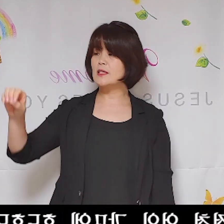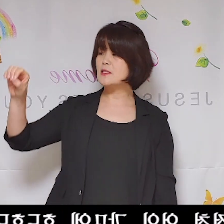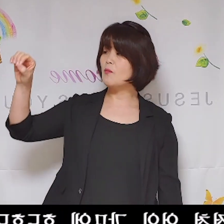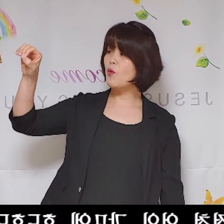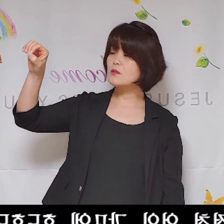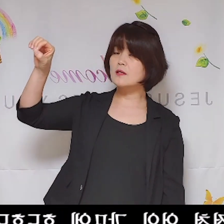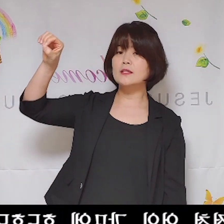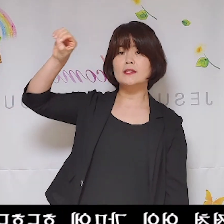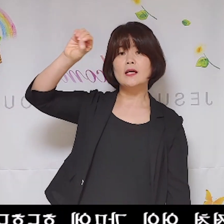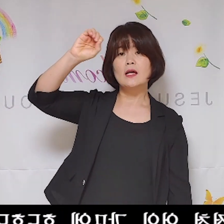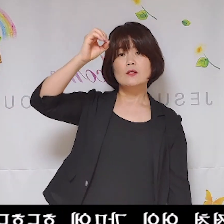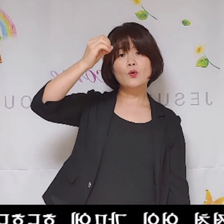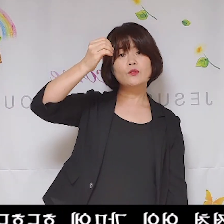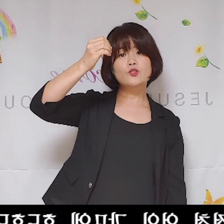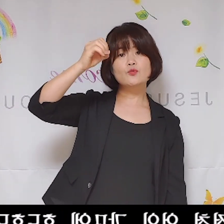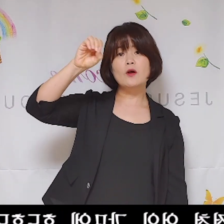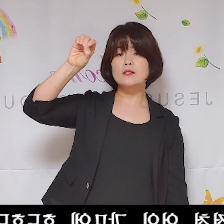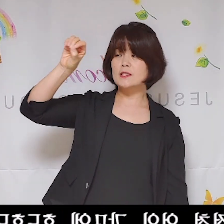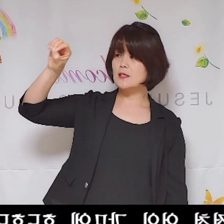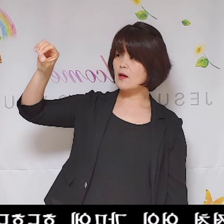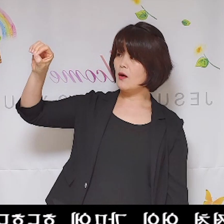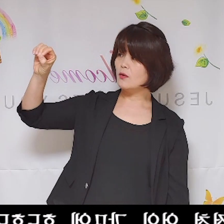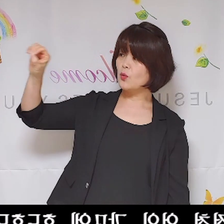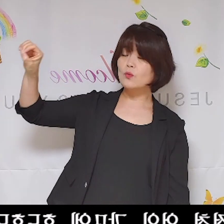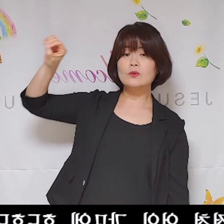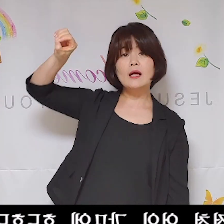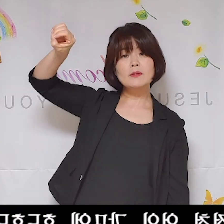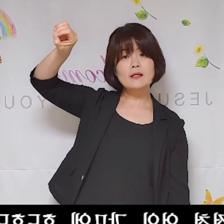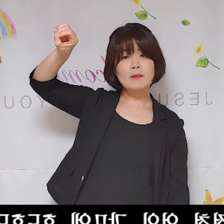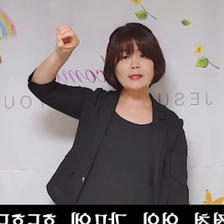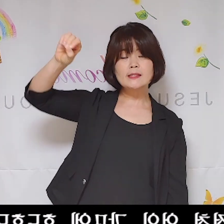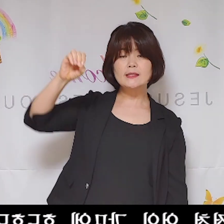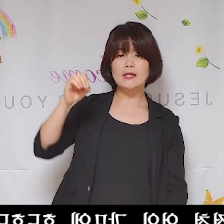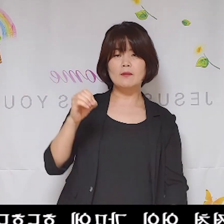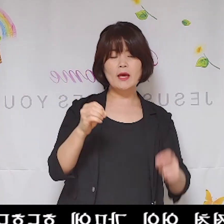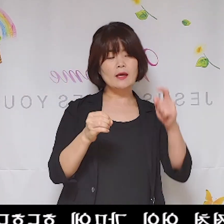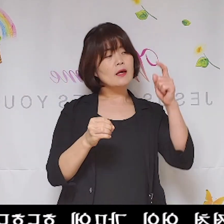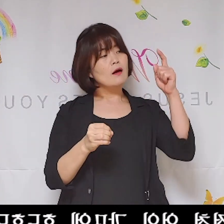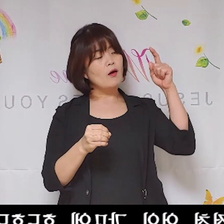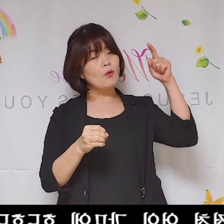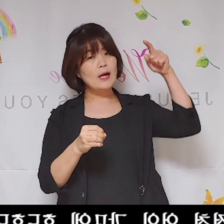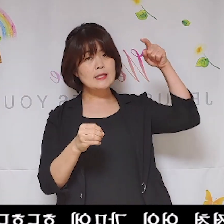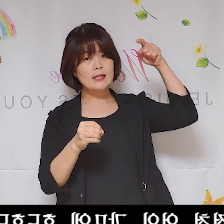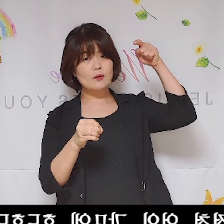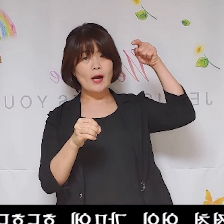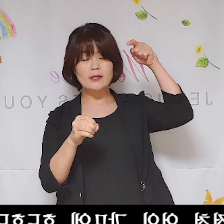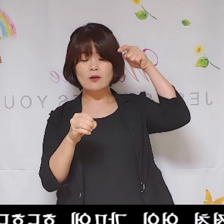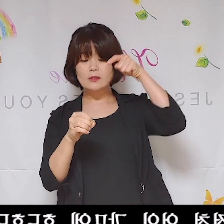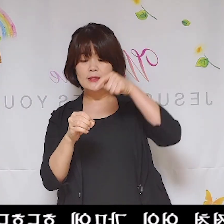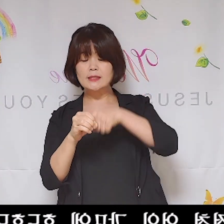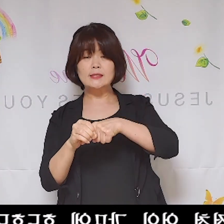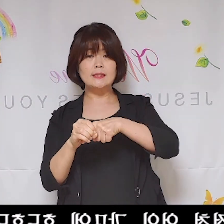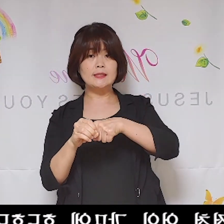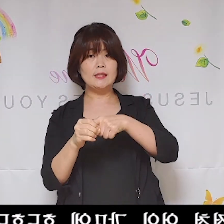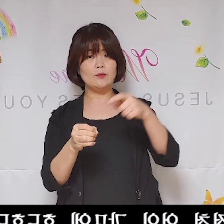그래서 목적은 손을 주먹을 주셔서 동그라미를 만드신 다음에 화살이 관엽을 찌르듯이